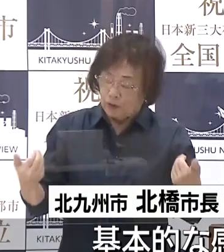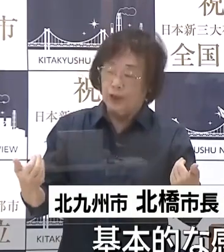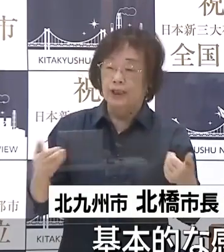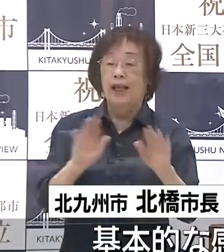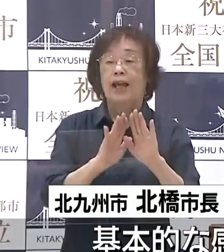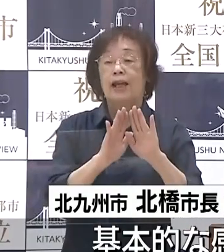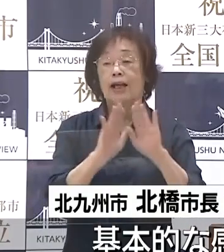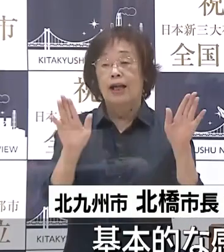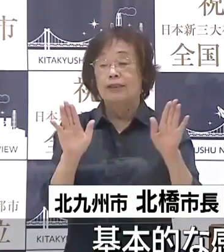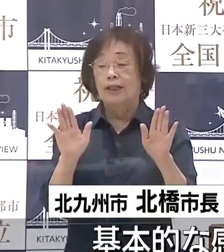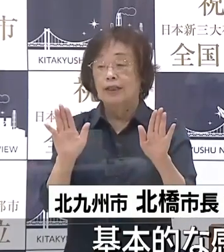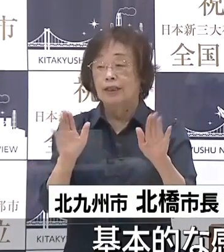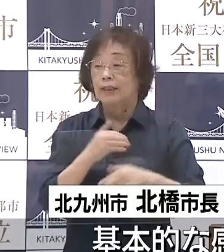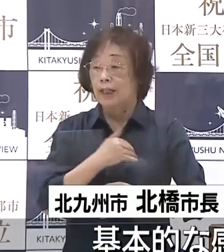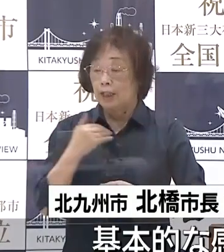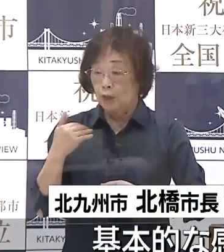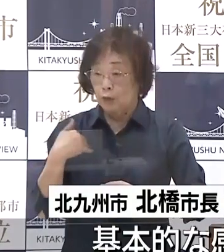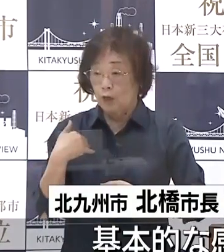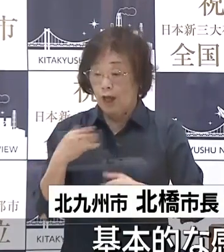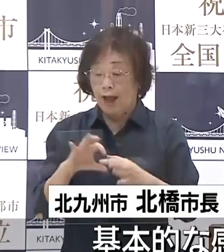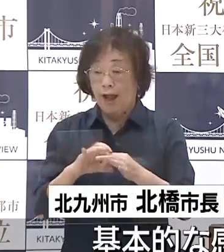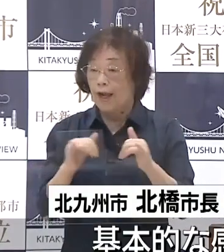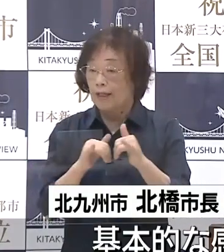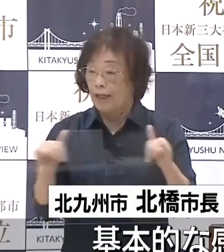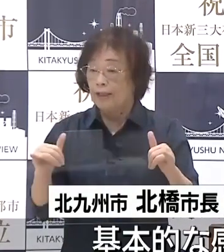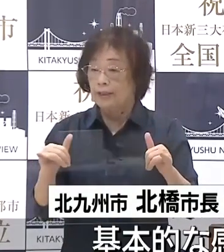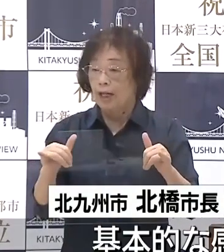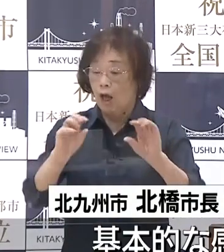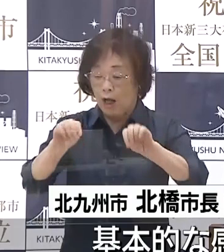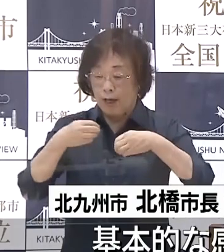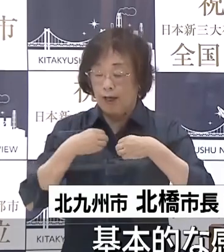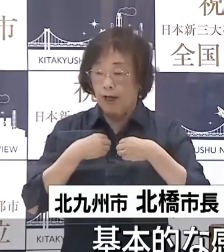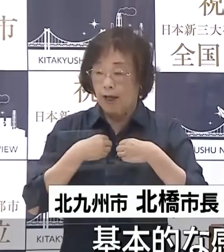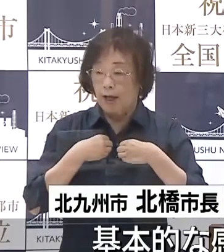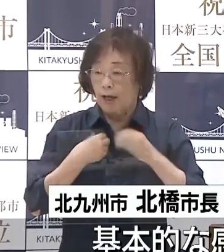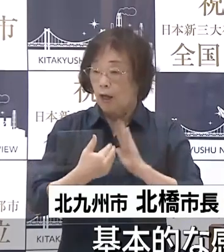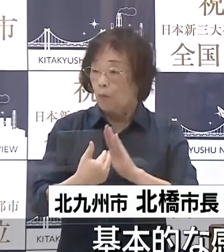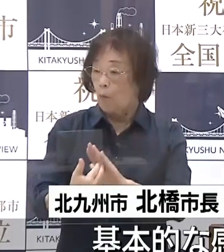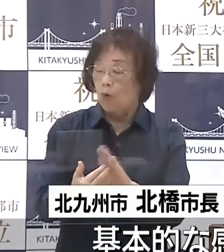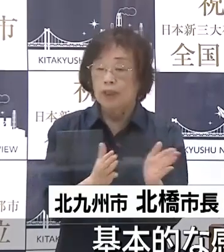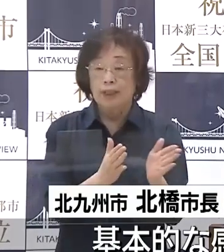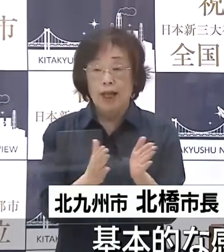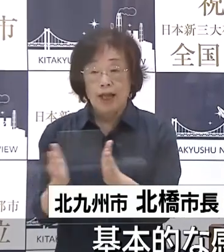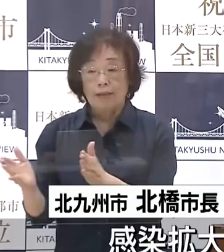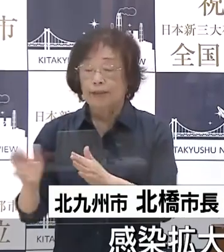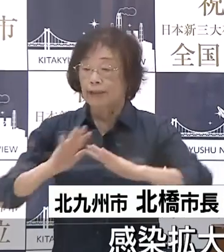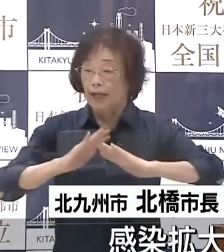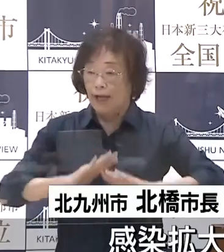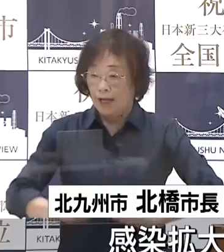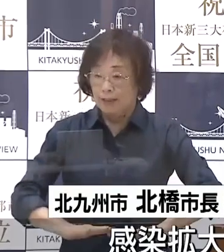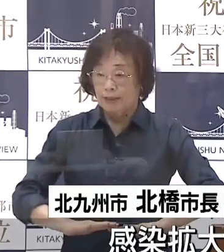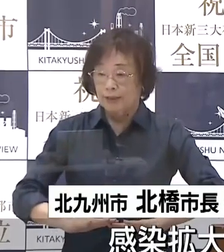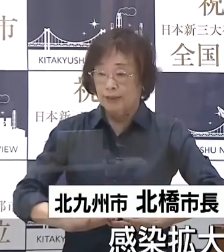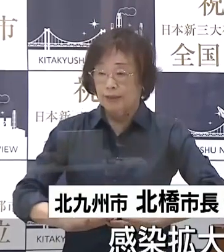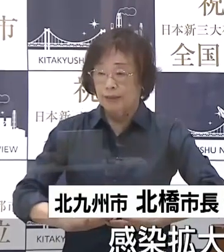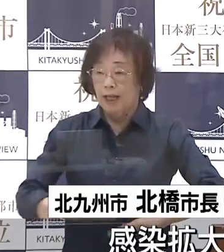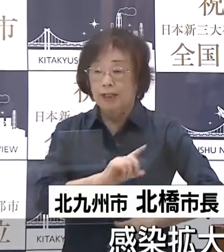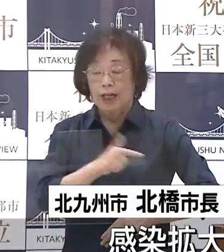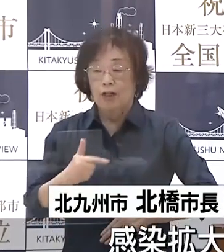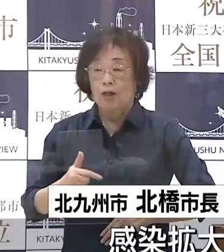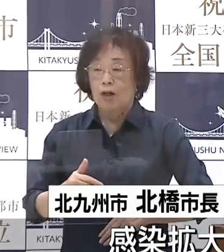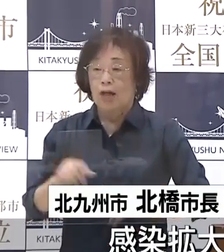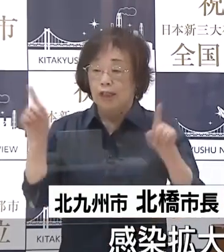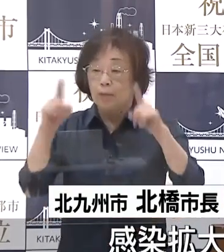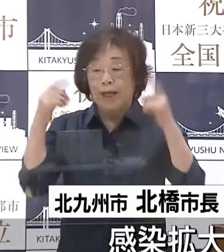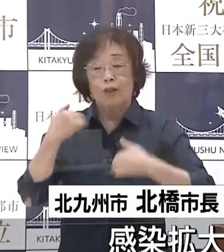4回目接種など対象者は早めに行うことを検討していただきたいとしました。また感染拡大に